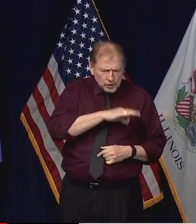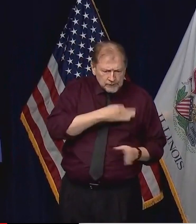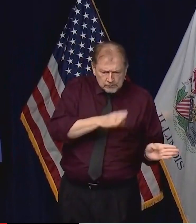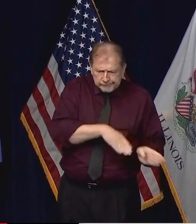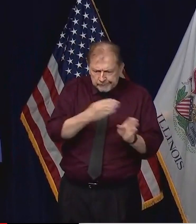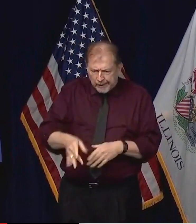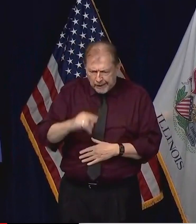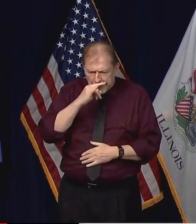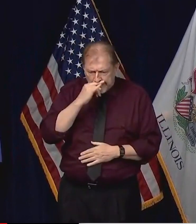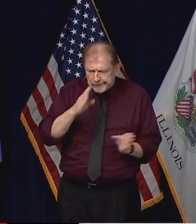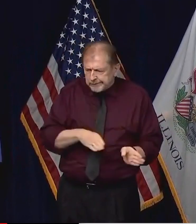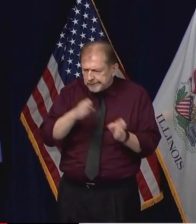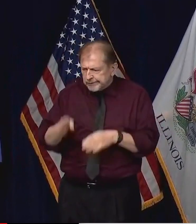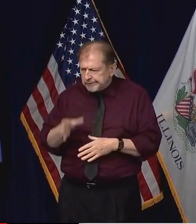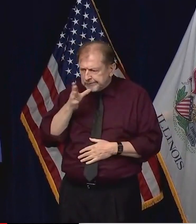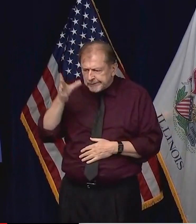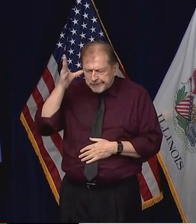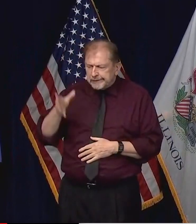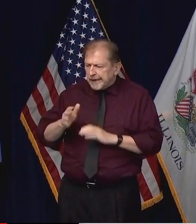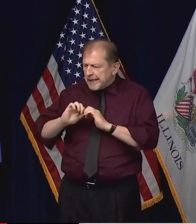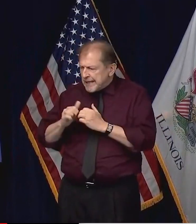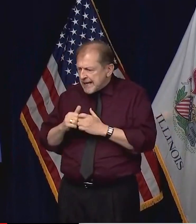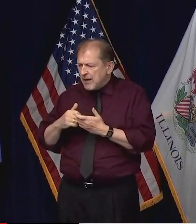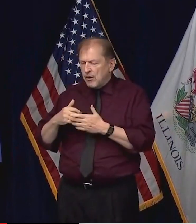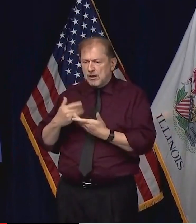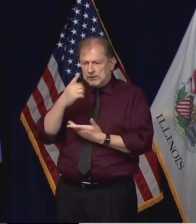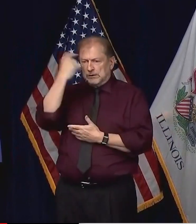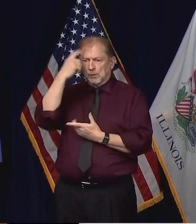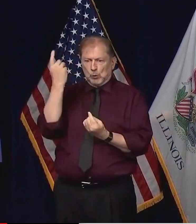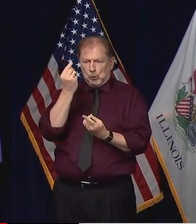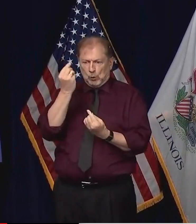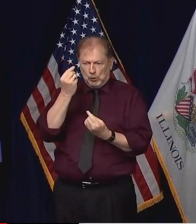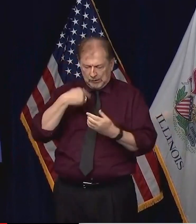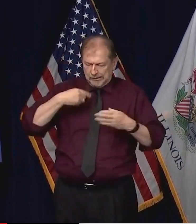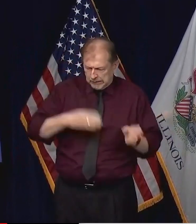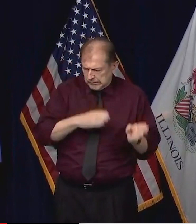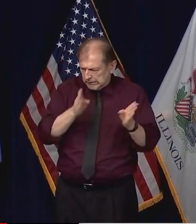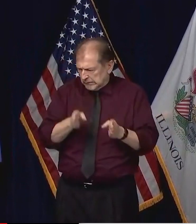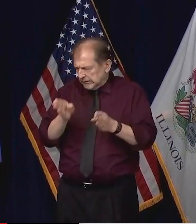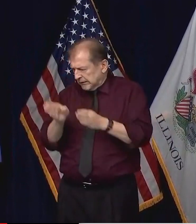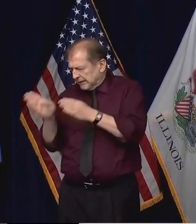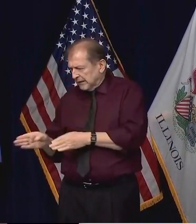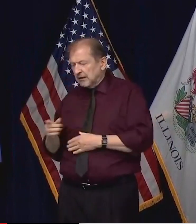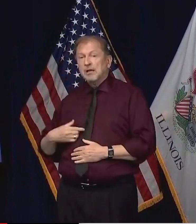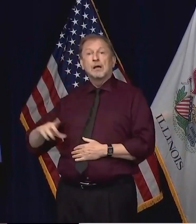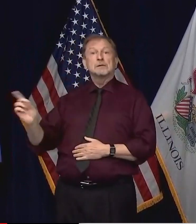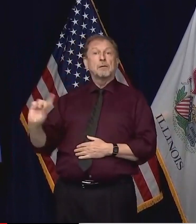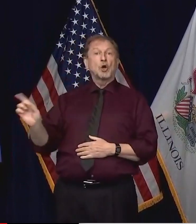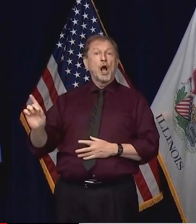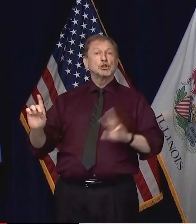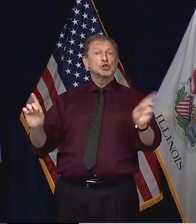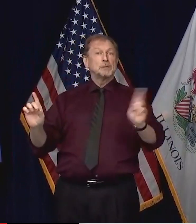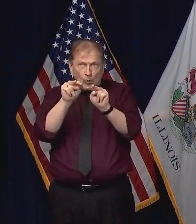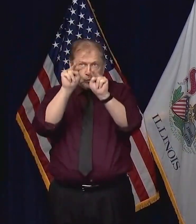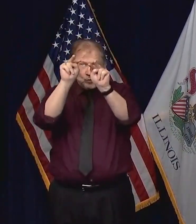등 대규모 행사가 허용되고 모든 비즈니스와 교육이 정상적으로 복구되는 단계입니다.